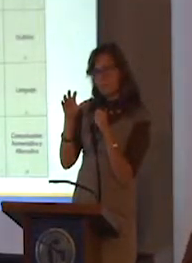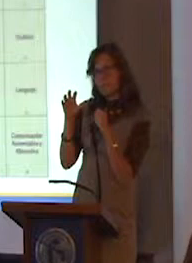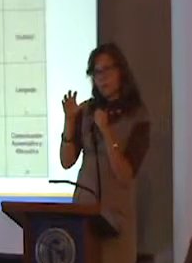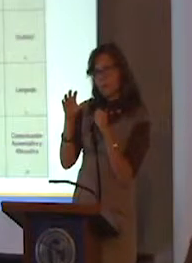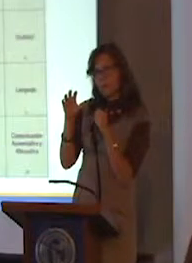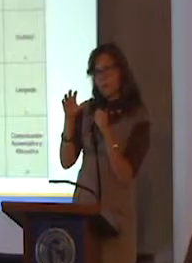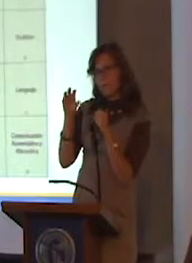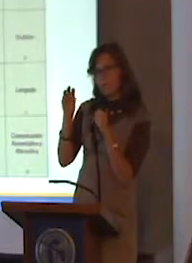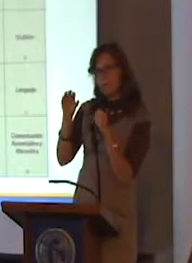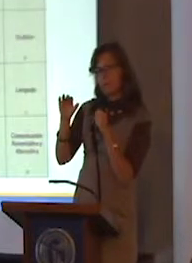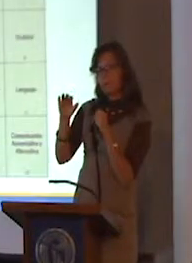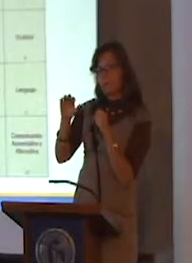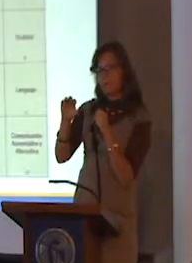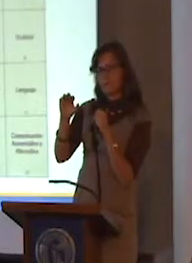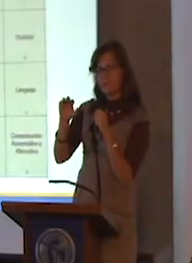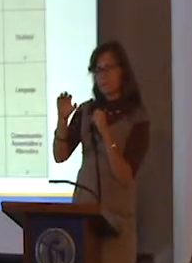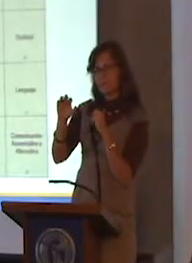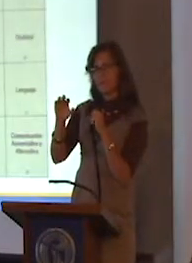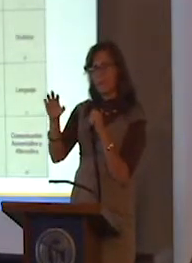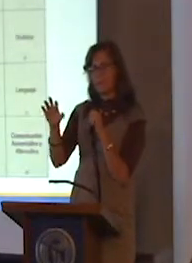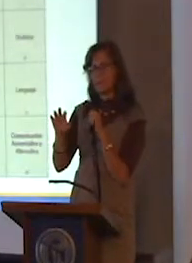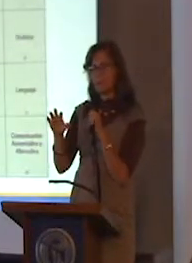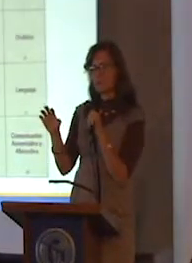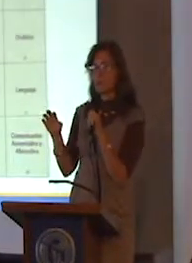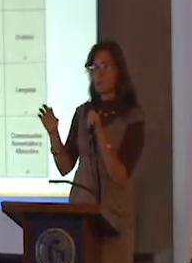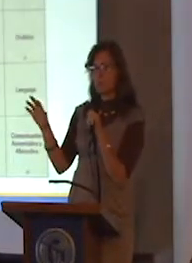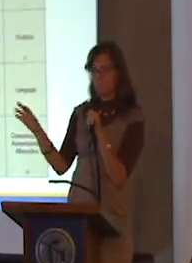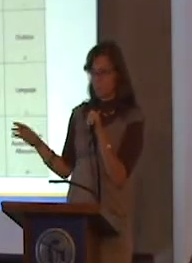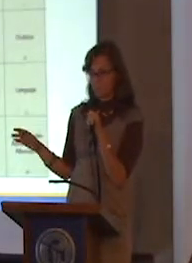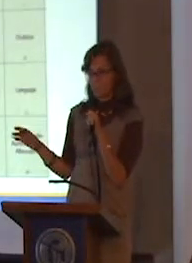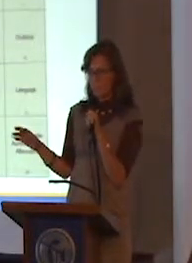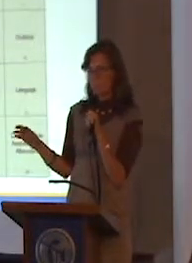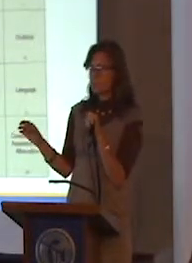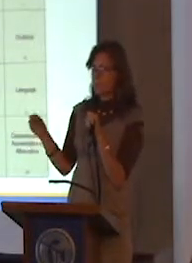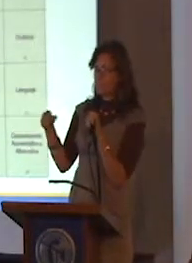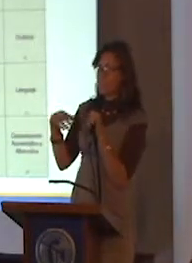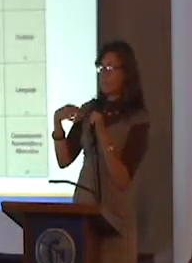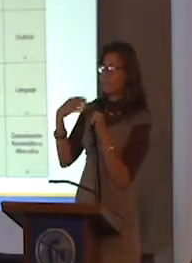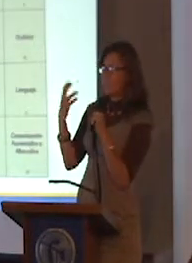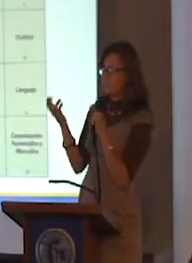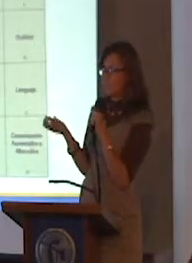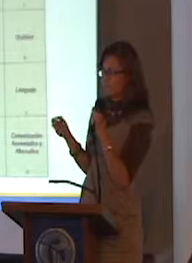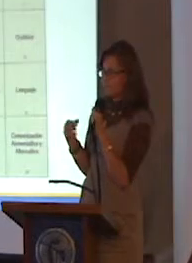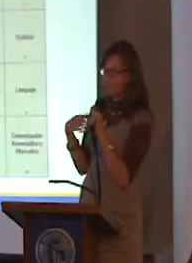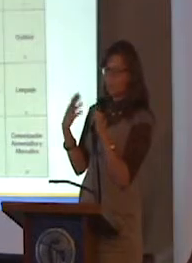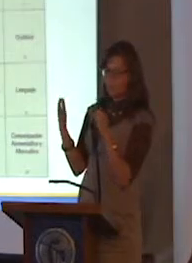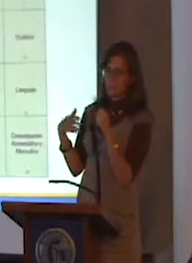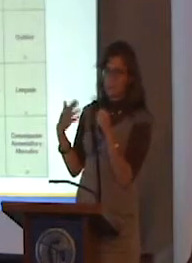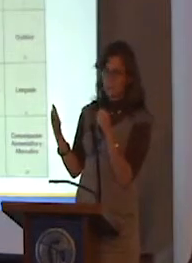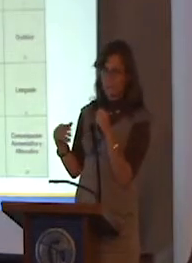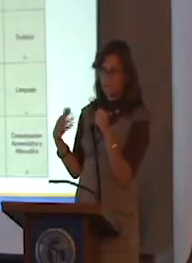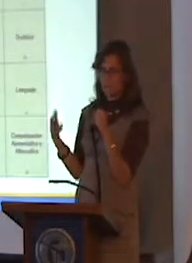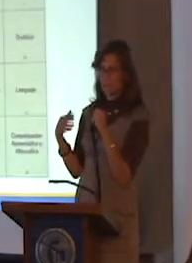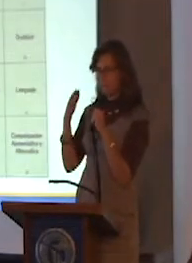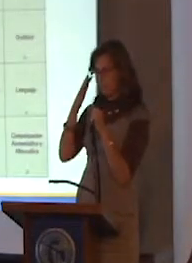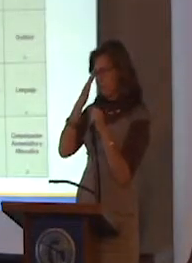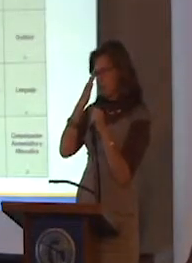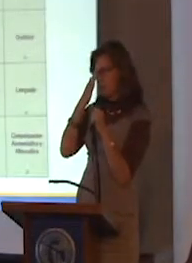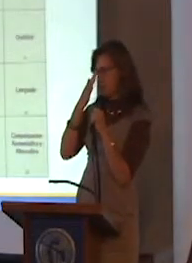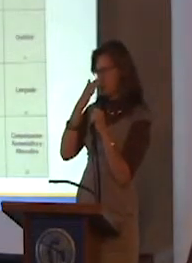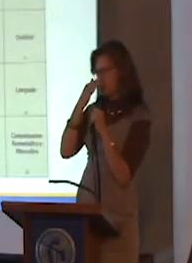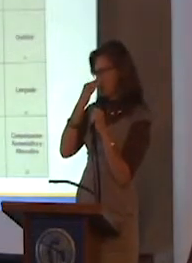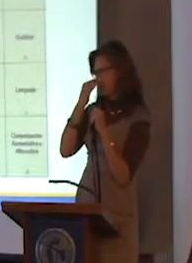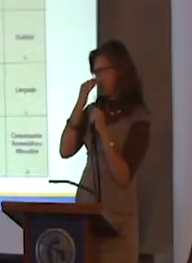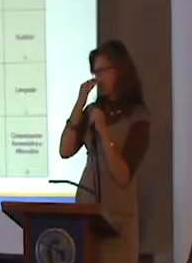a partir de ese criterio, en general, ellos las clasificaban en unos subgrupos. Entonces ellos deberían decir, después de varias,